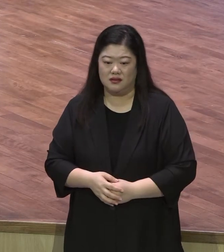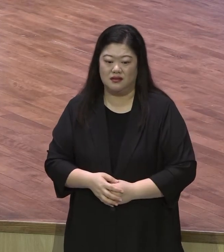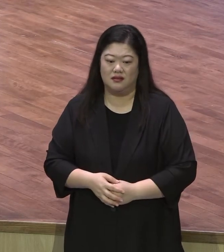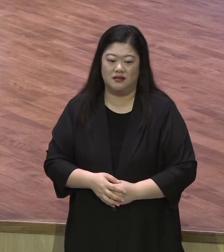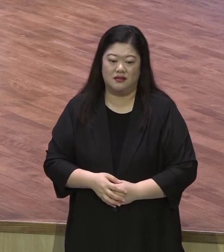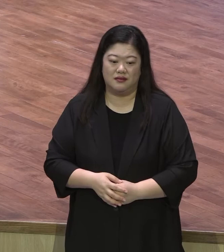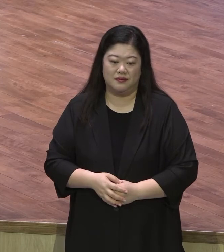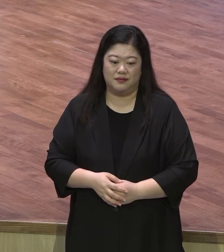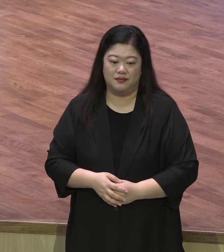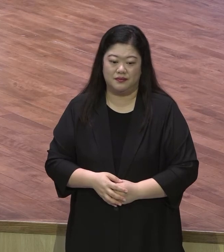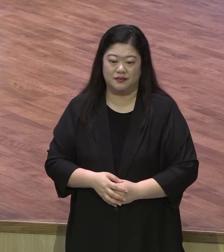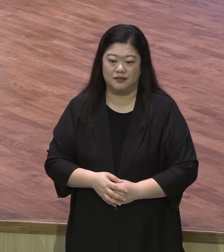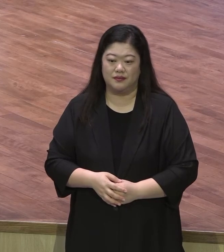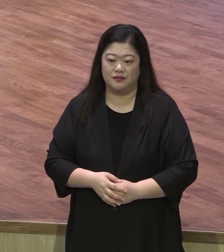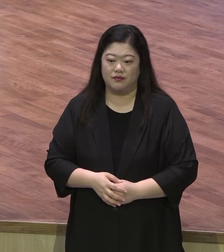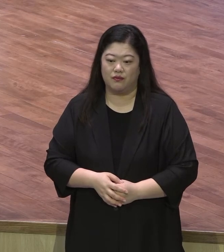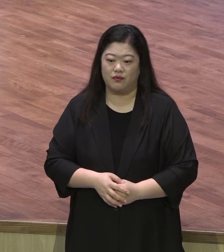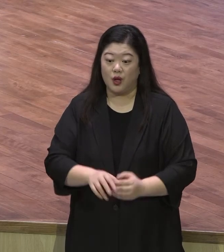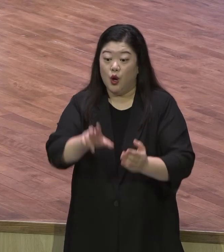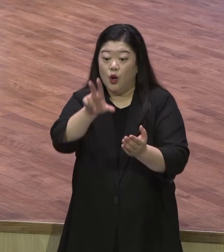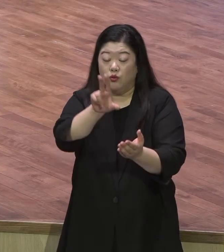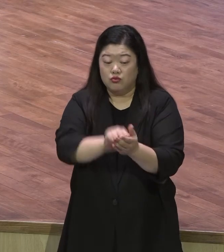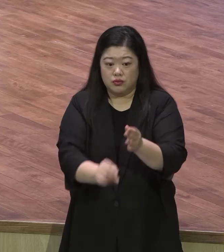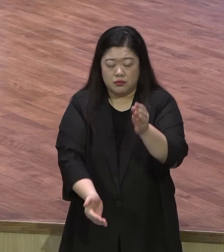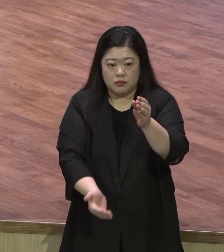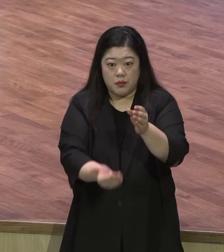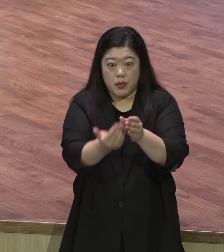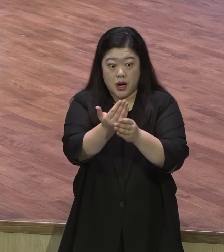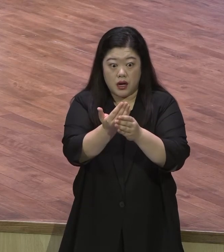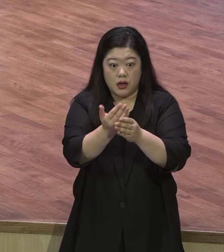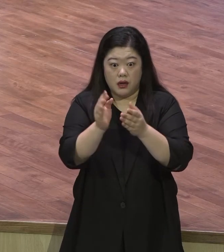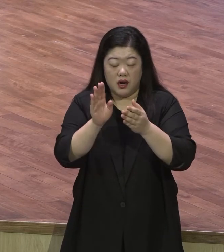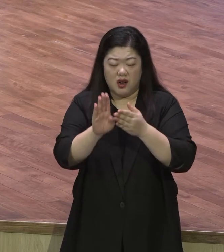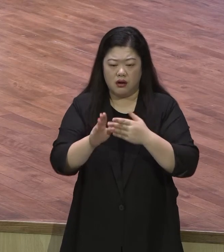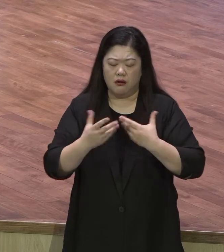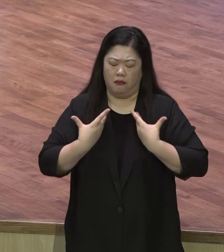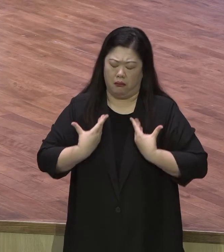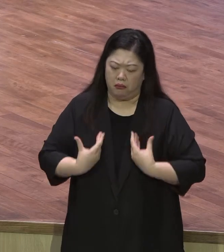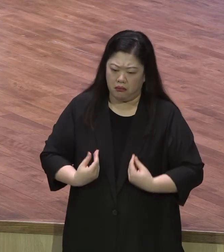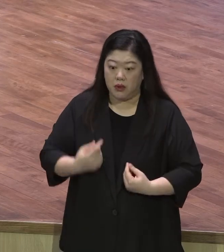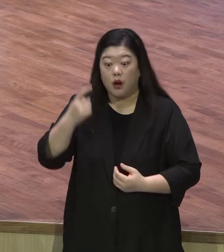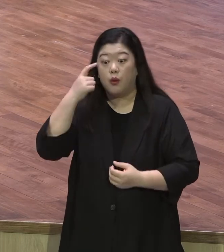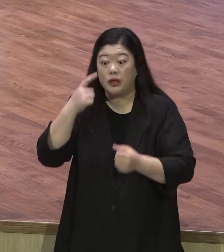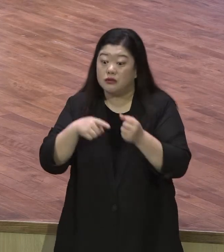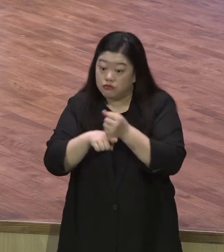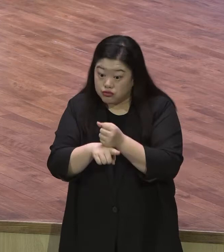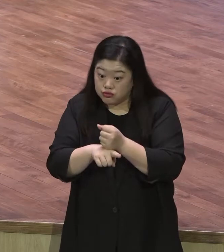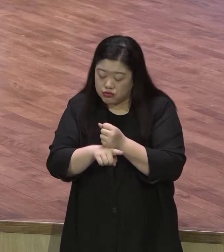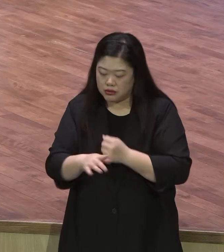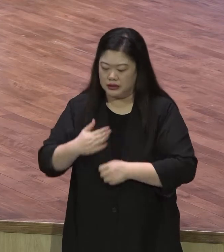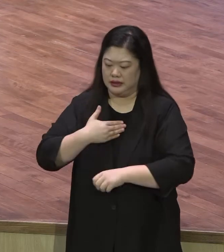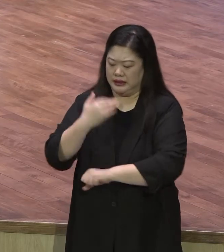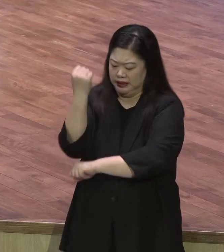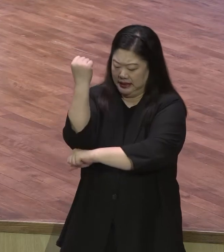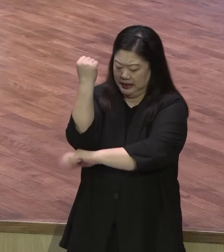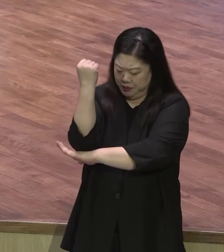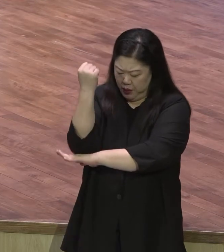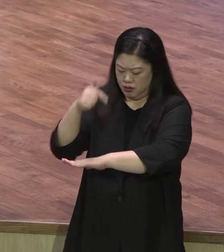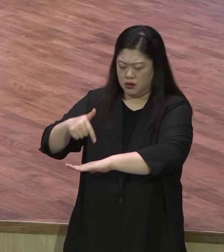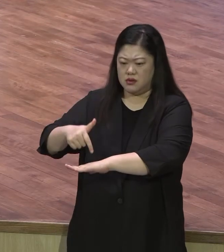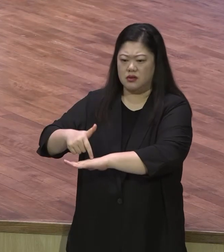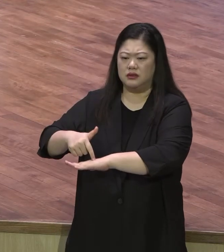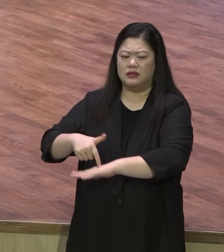왜 이런 일이 발생하느냐 오늘 본문 말씀을 통해서 인생 기초가 잘못됐기 때문에